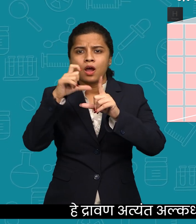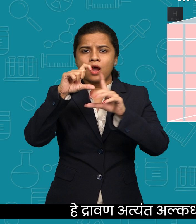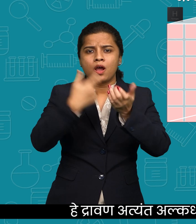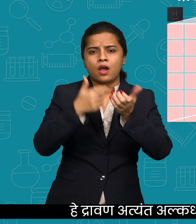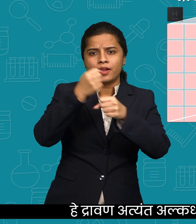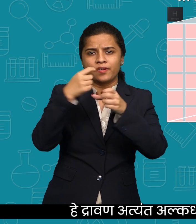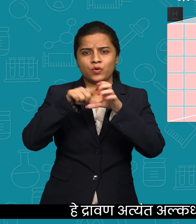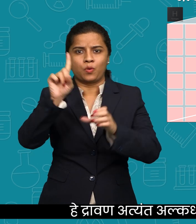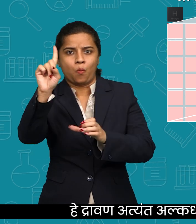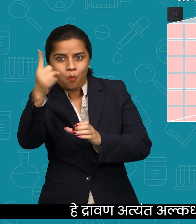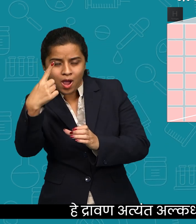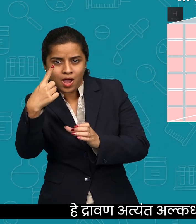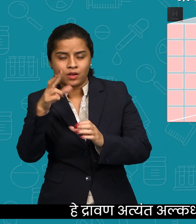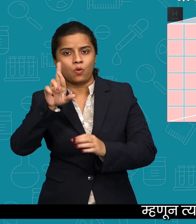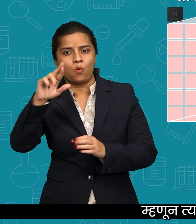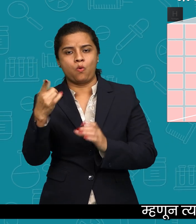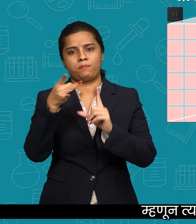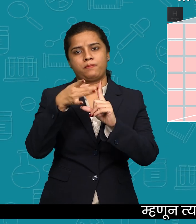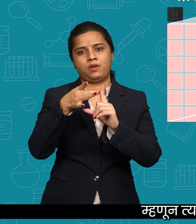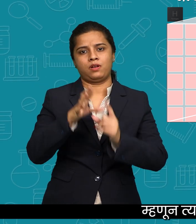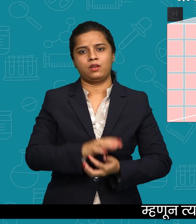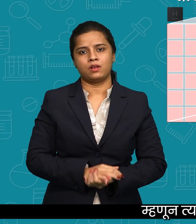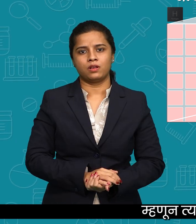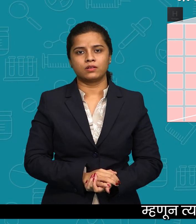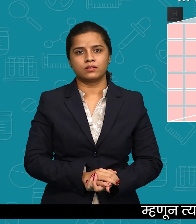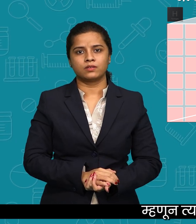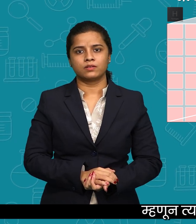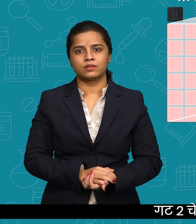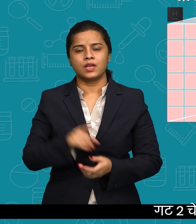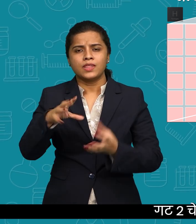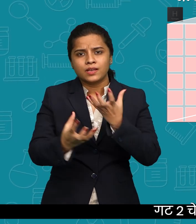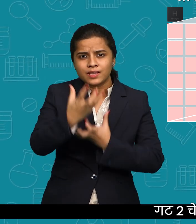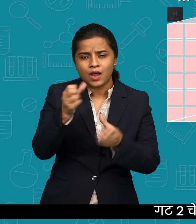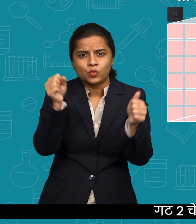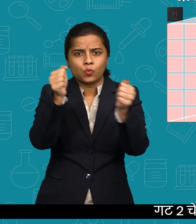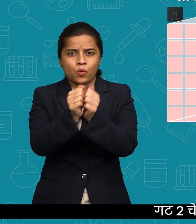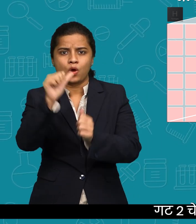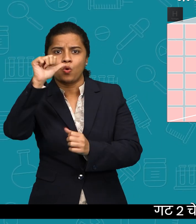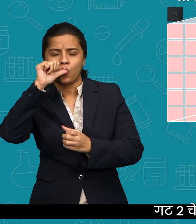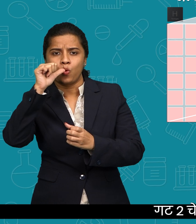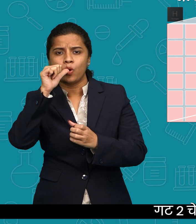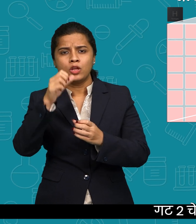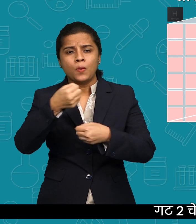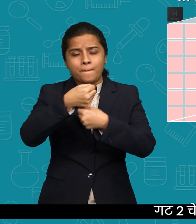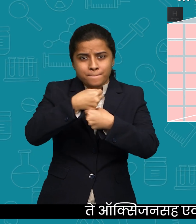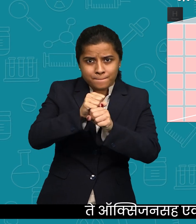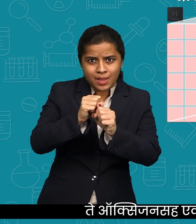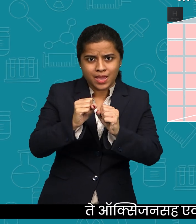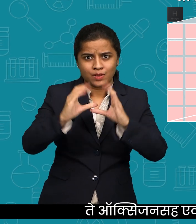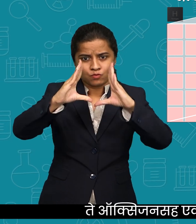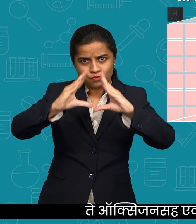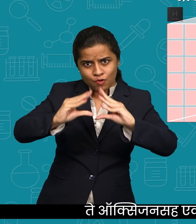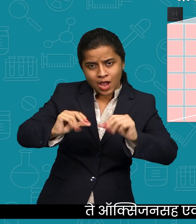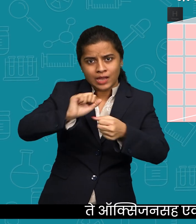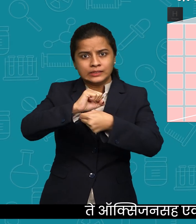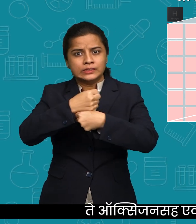किंवा मूलभूत असल्याचे म्हटले जाते म्हणून त्यांना अल्कली धातू म्हणतात. गट 2 चे घटक देखील धातू आहेत. ते